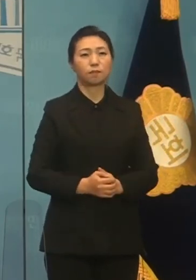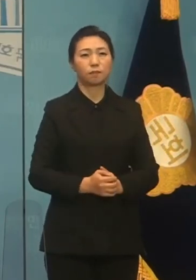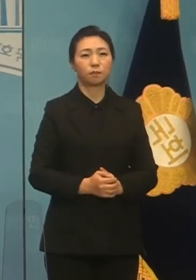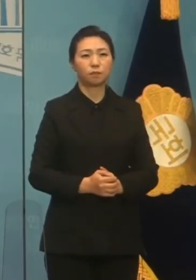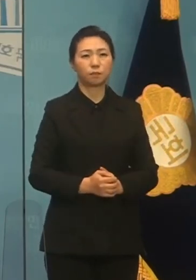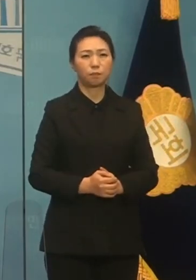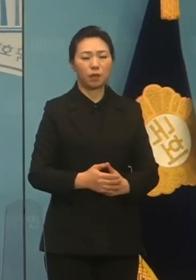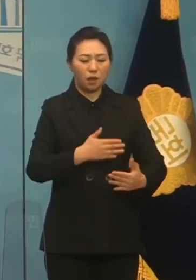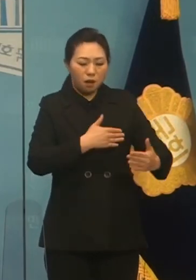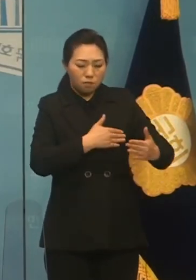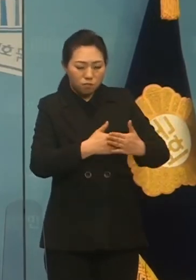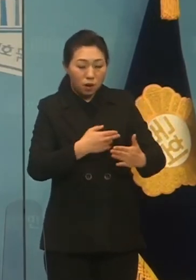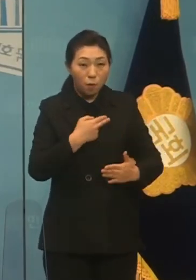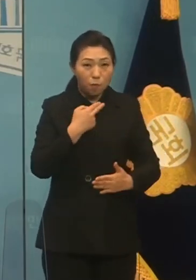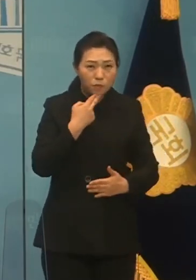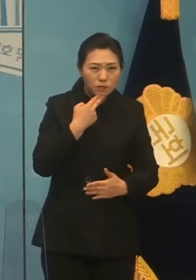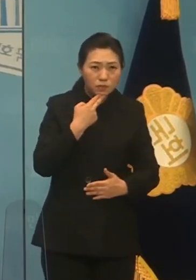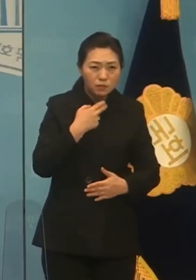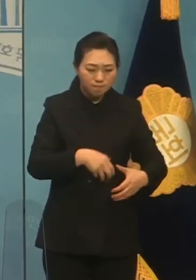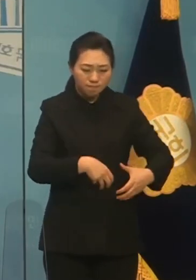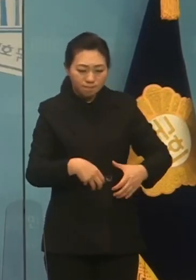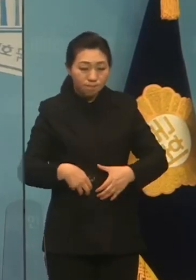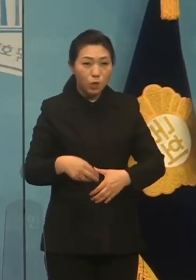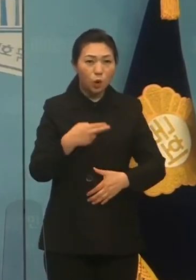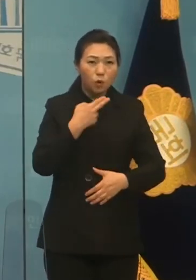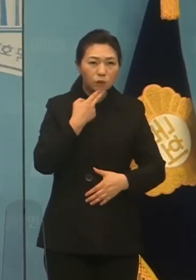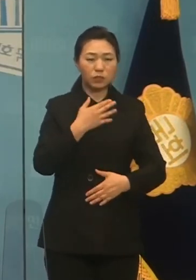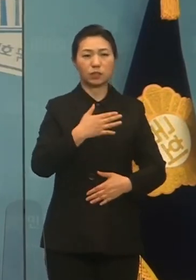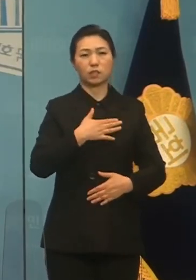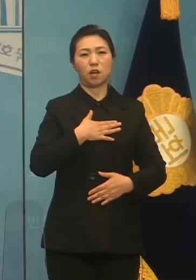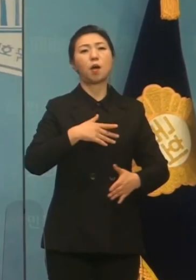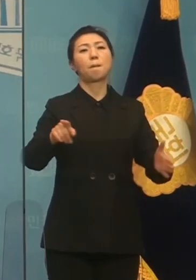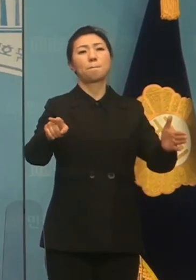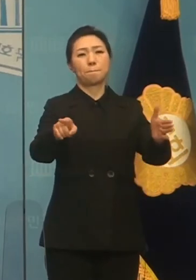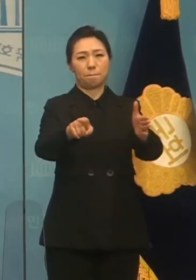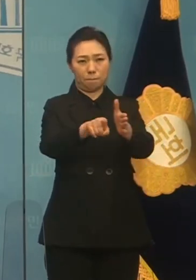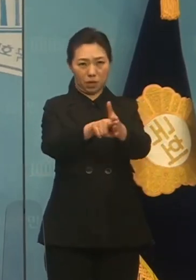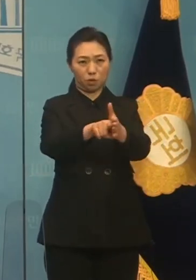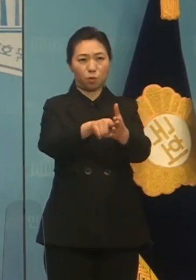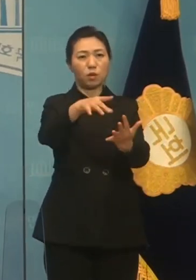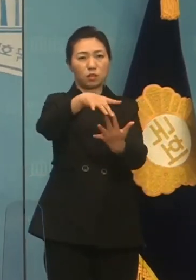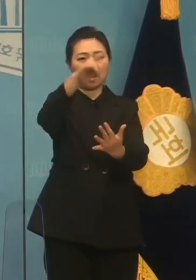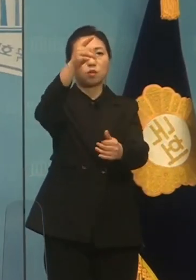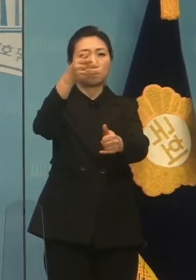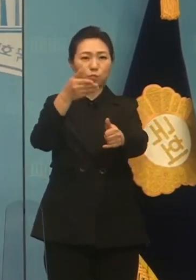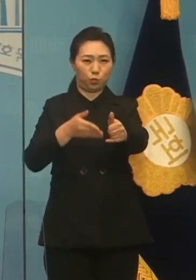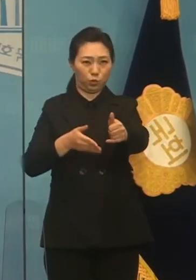한치의 불안감 없이 안철수를 믿고 선택해 주시면 됩니다.